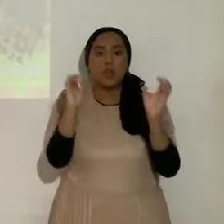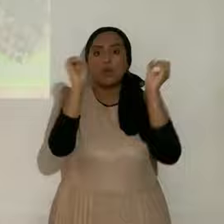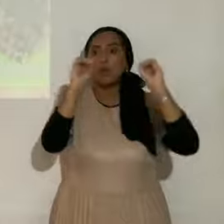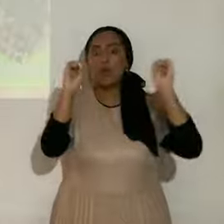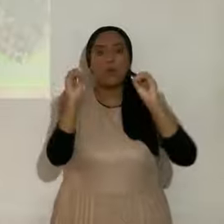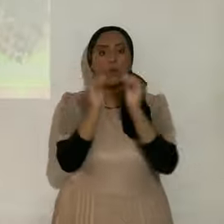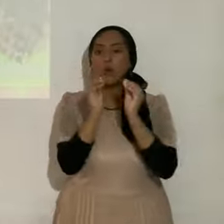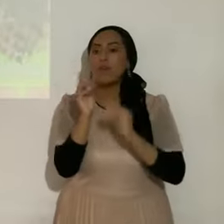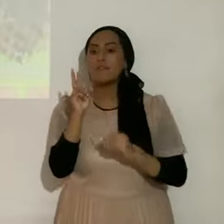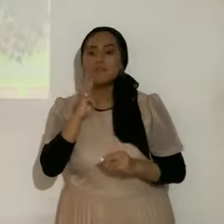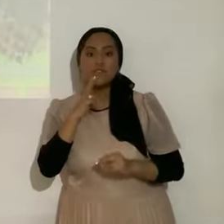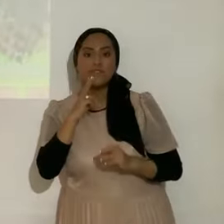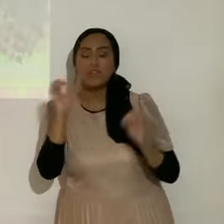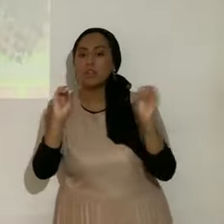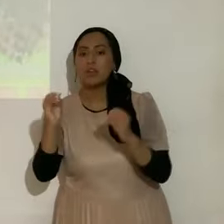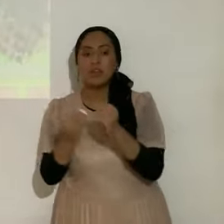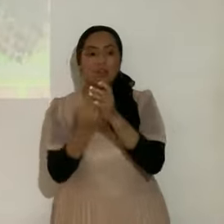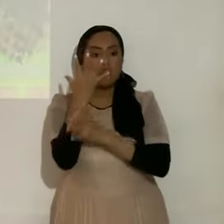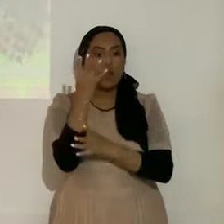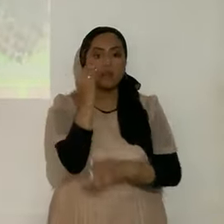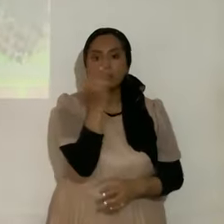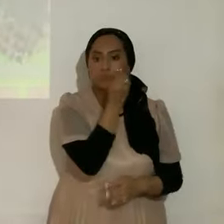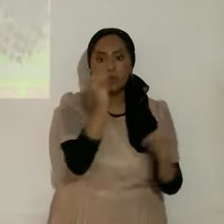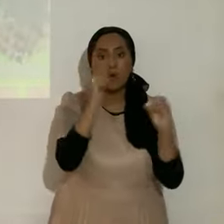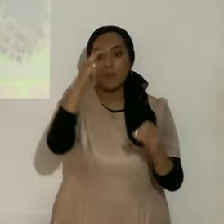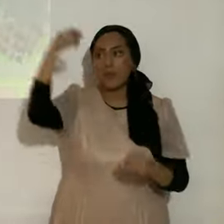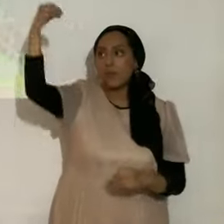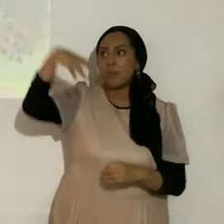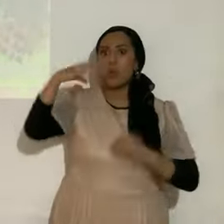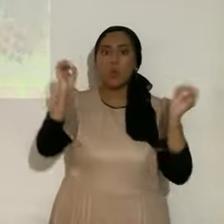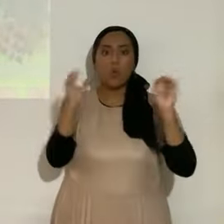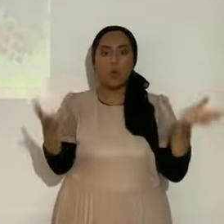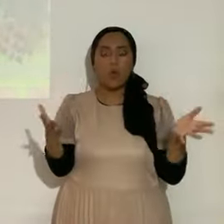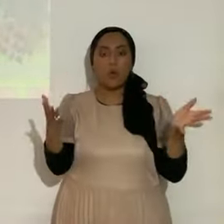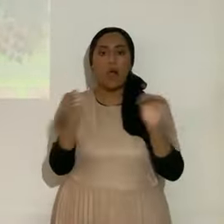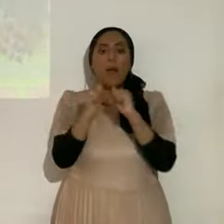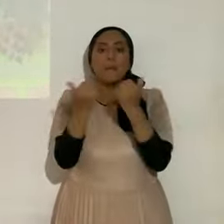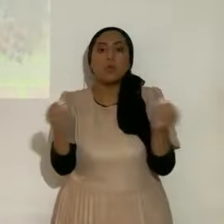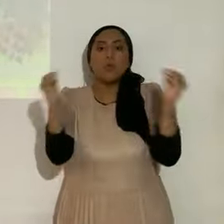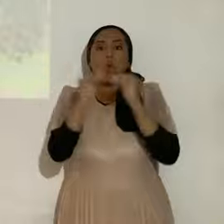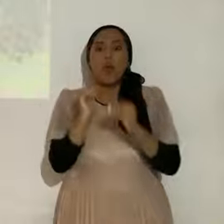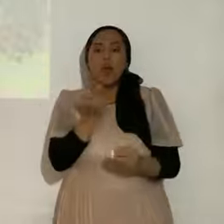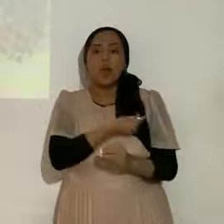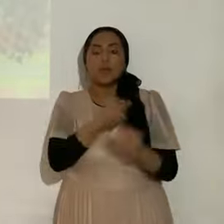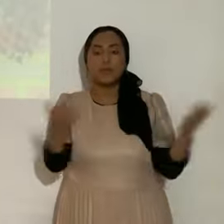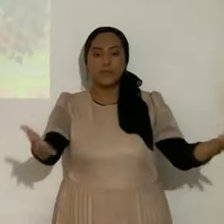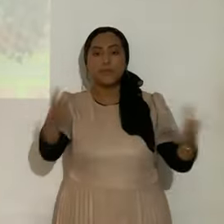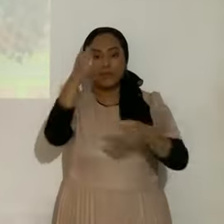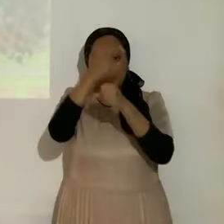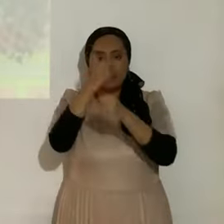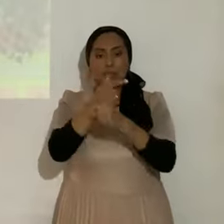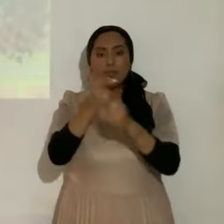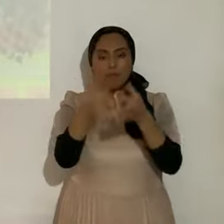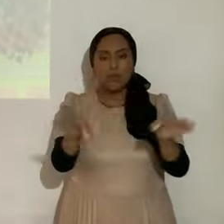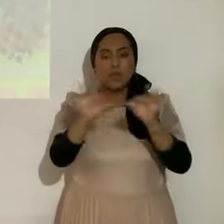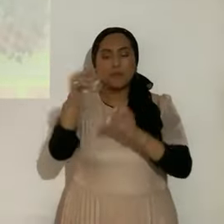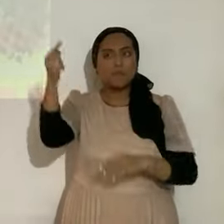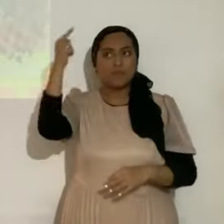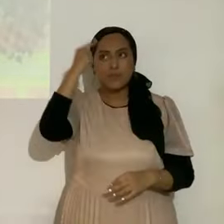podría sobrevivir en condiciones de obscuridad. ¿Cuánto más nosotros? Hermanos, pensemos